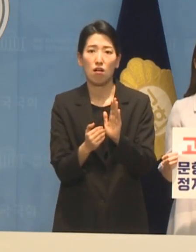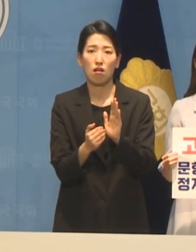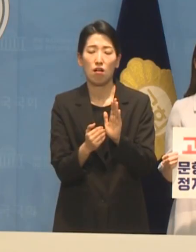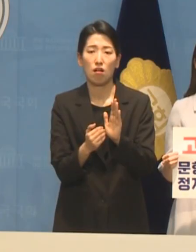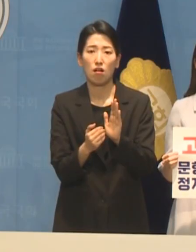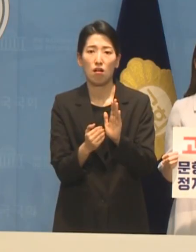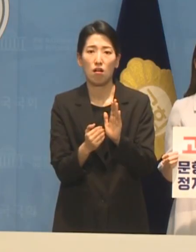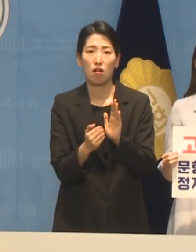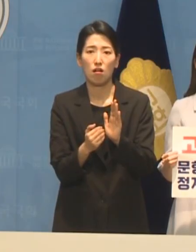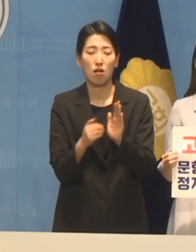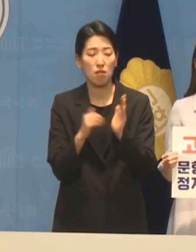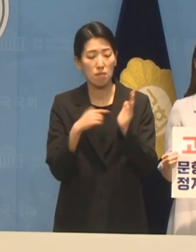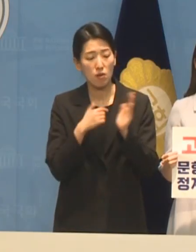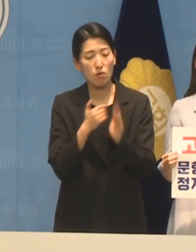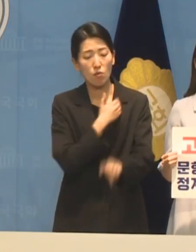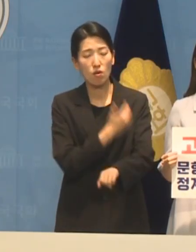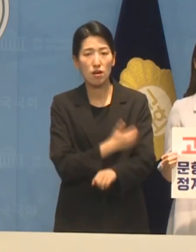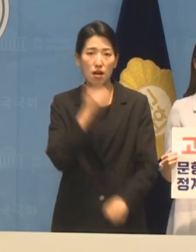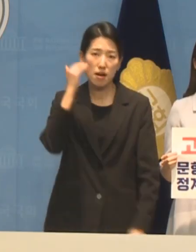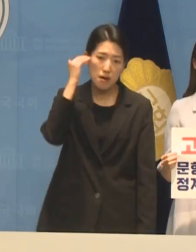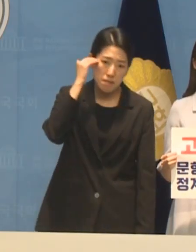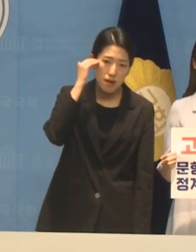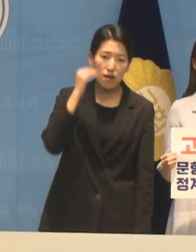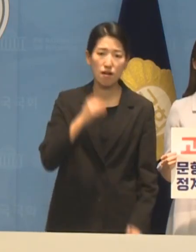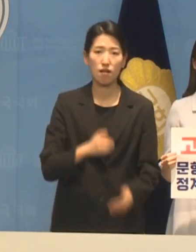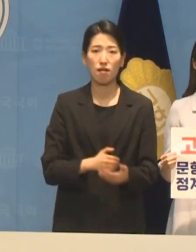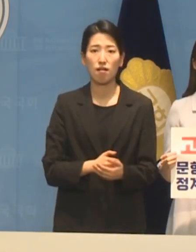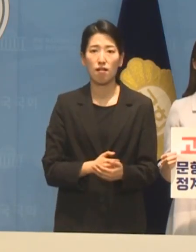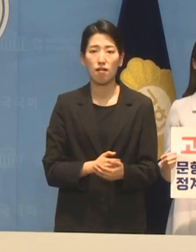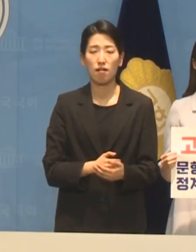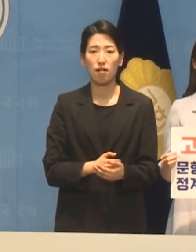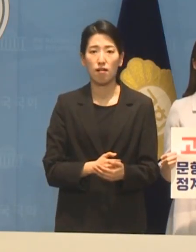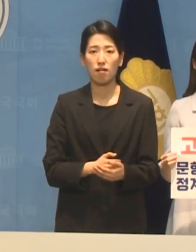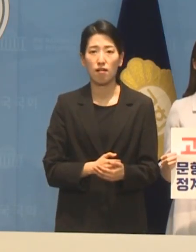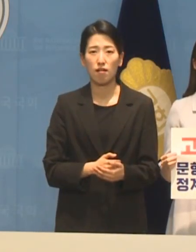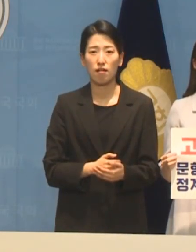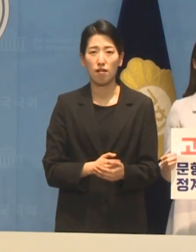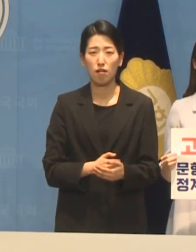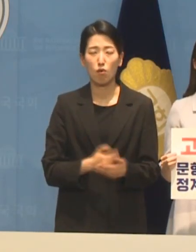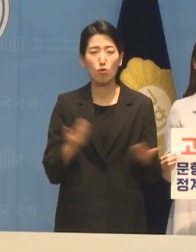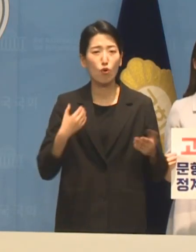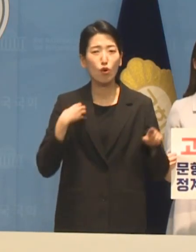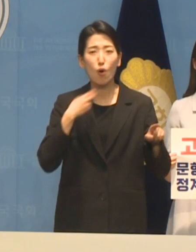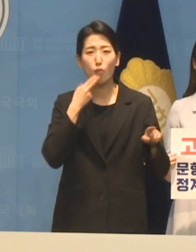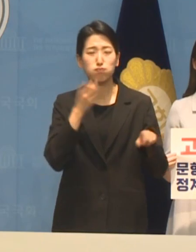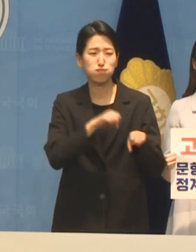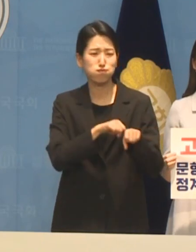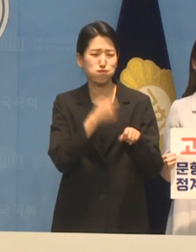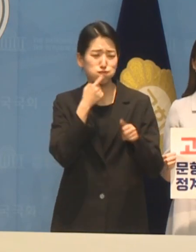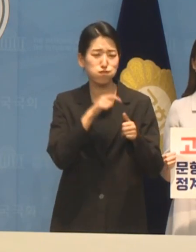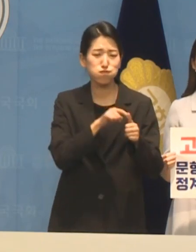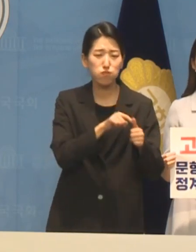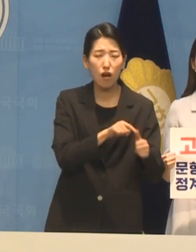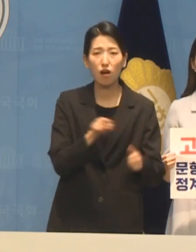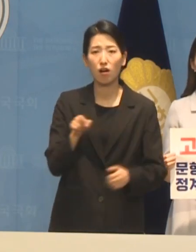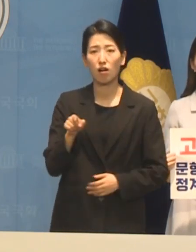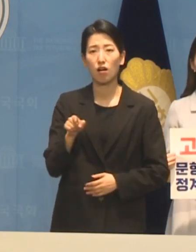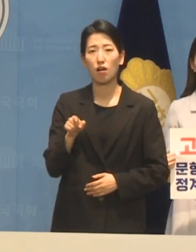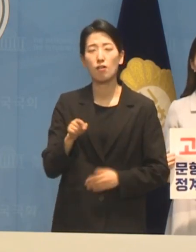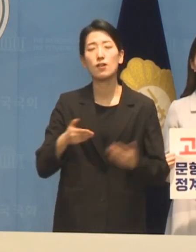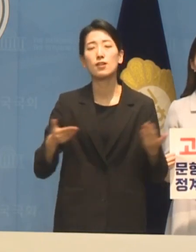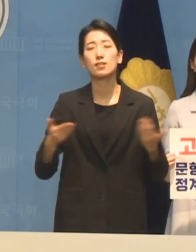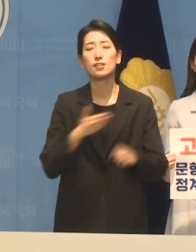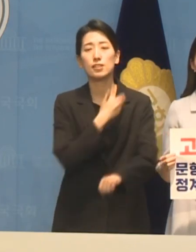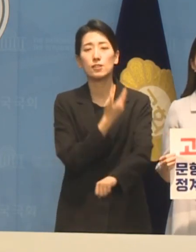하거나 방어할 권리를 방해하기에 충분한 것으로 정당한 권한 외에 행위를 하는